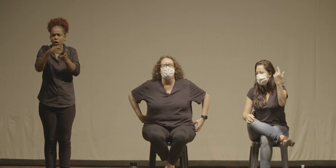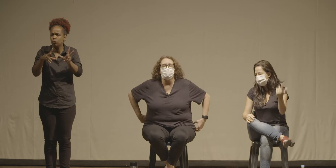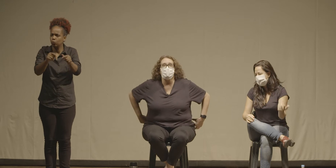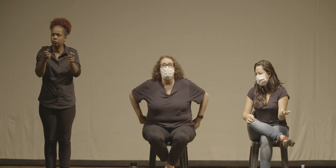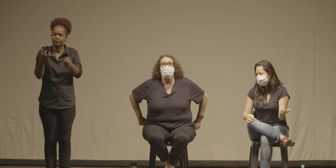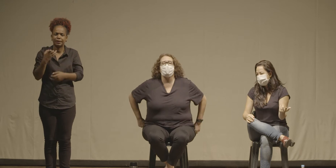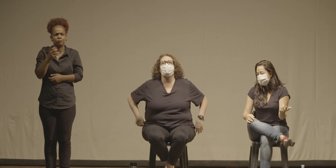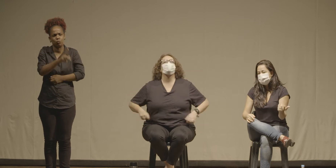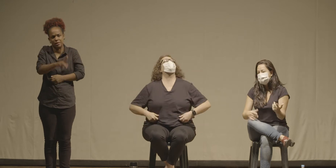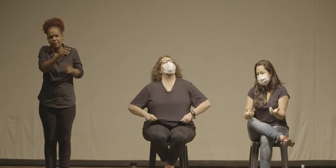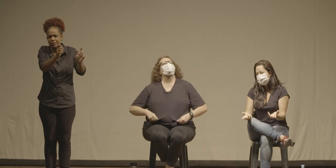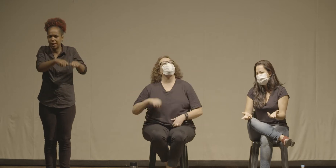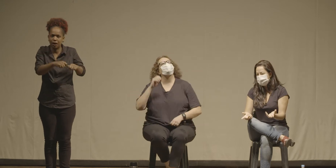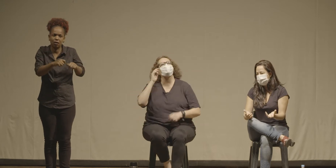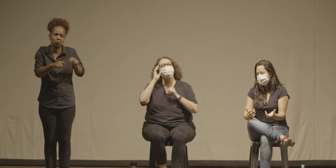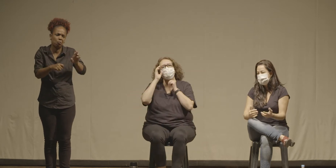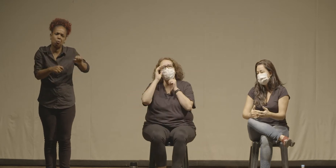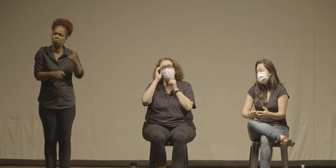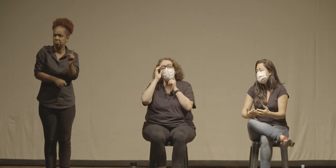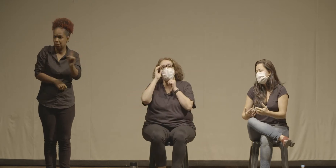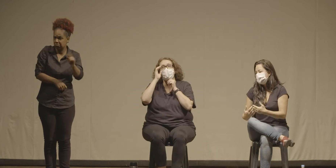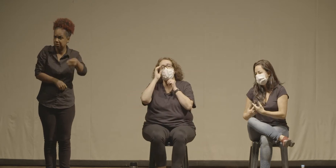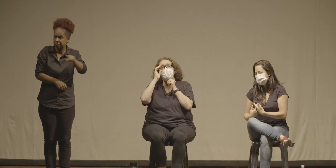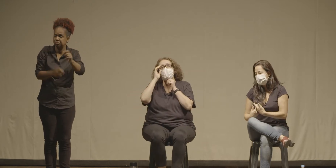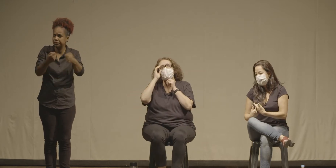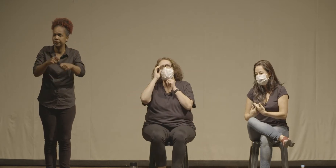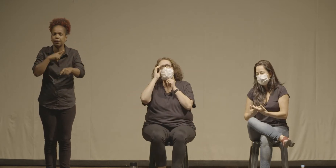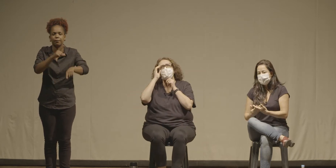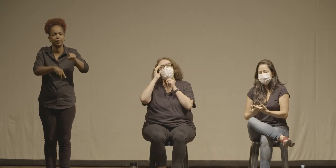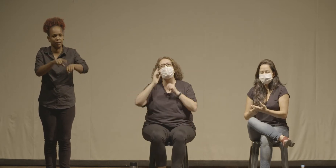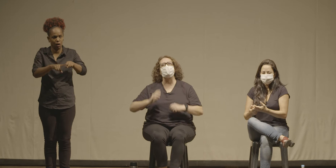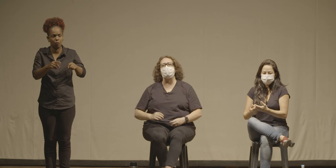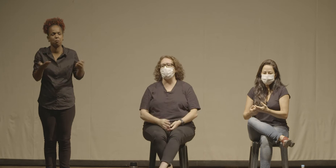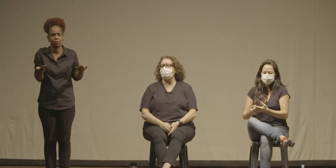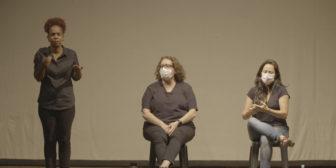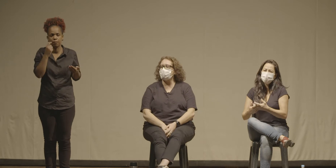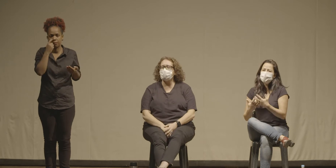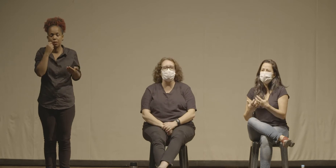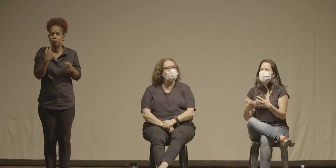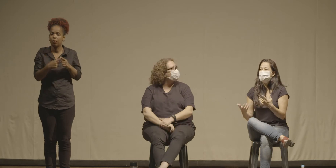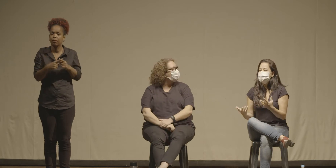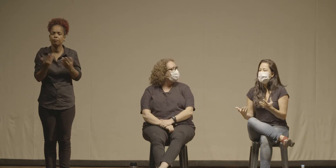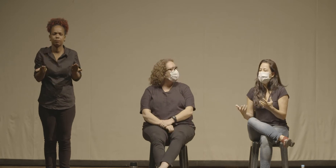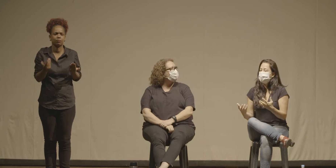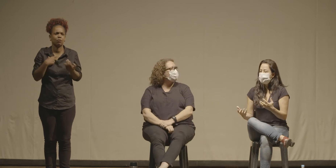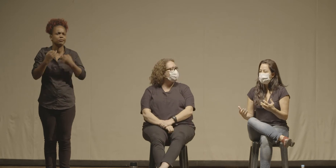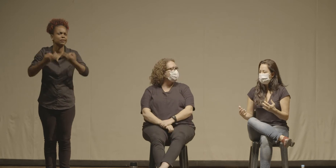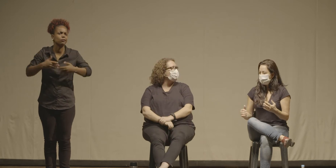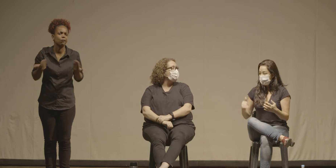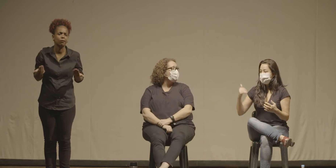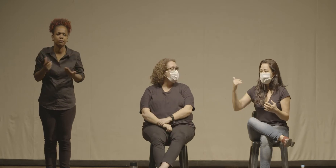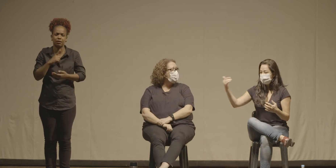pode querer usar, não necessariamente vai usar, mas você precisa ter esse material. Porque qual era o certo? Eu